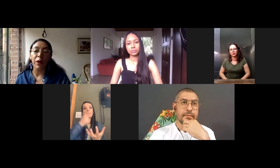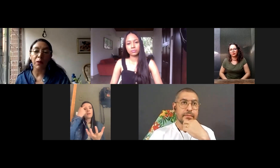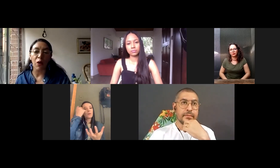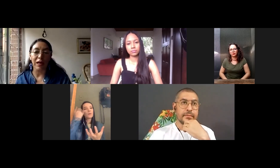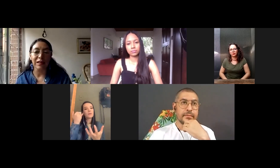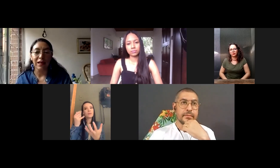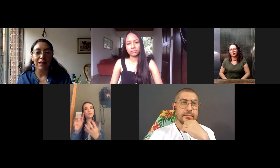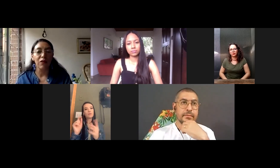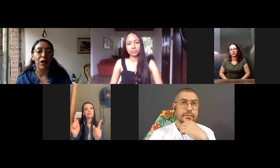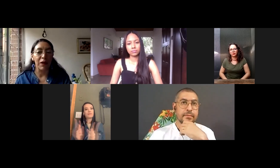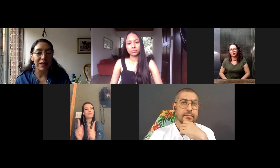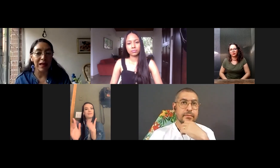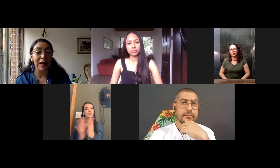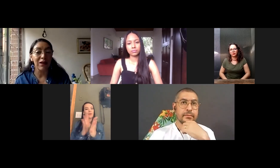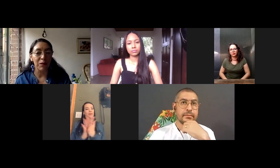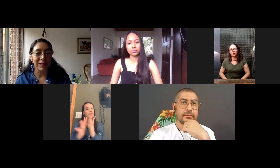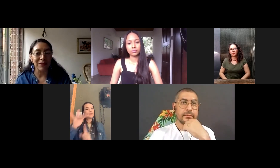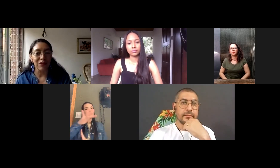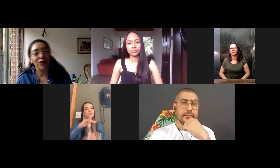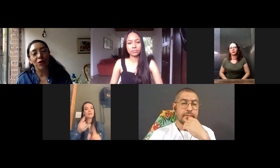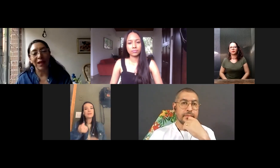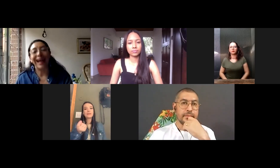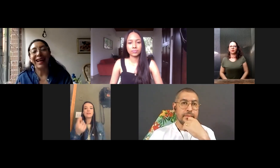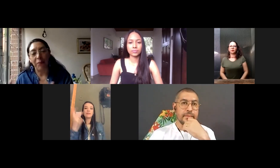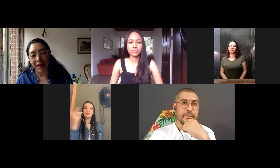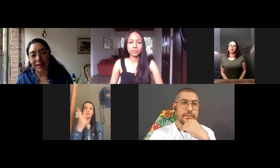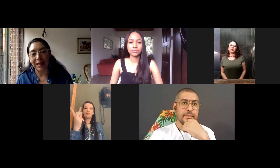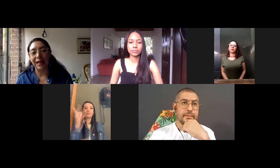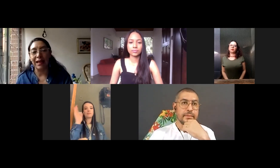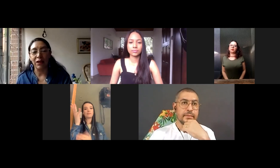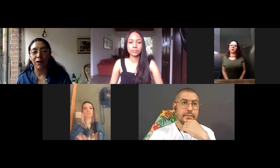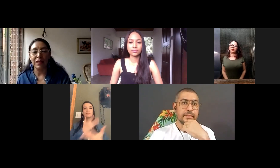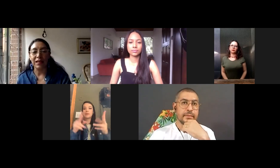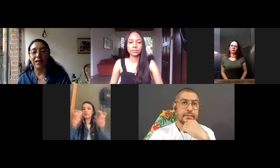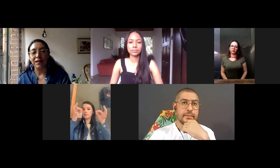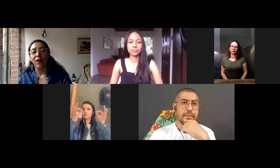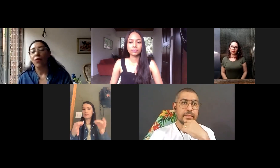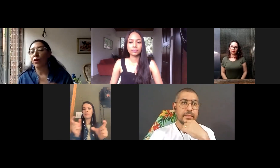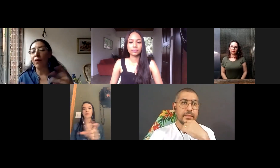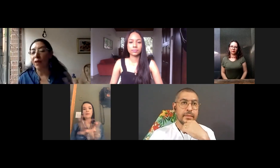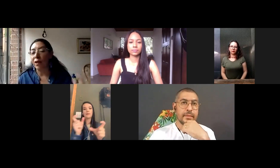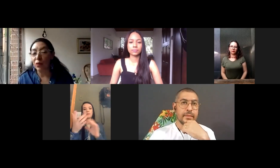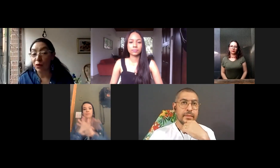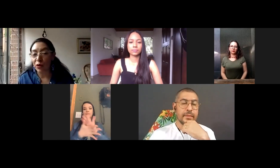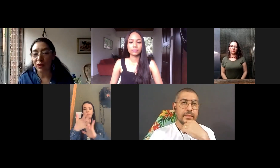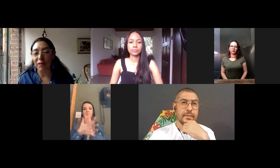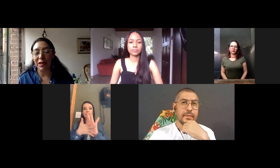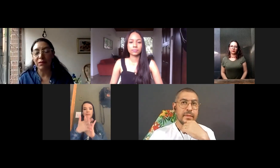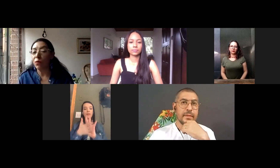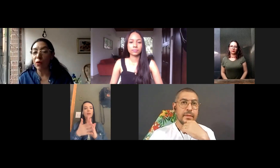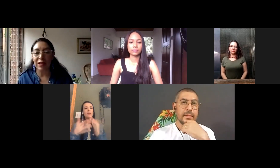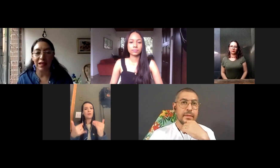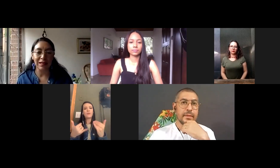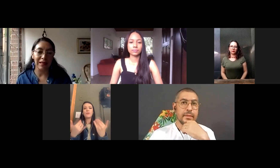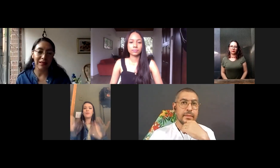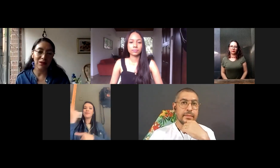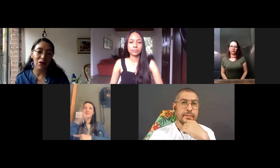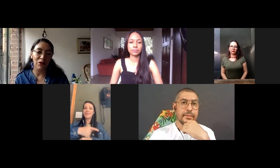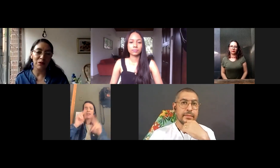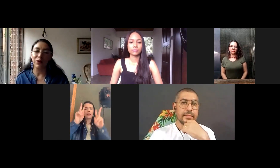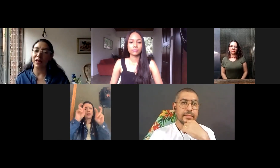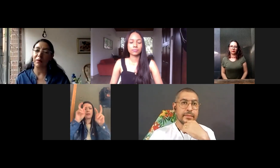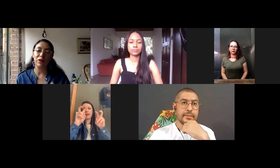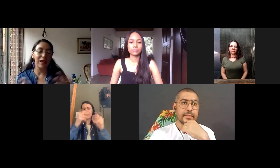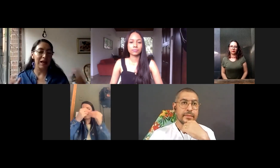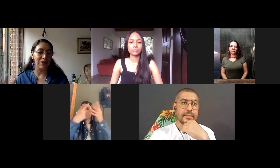pequeño abrebocas de lo que va a ser el conversatorio sobre la gramática de la lengua de señas. Hoy abordamos muchos temas muy interesantes